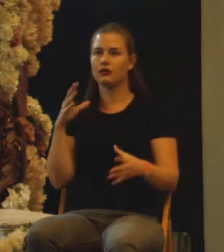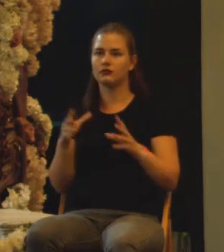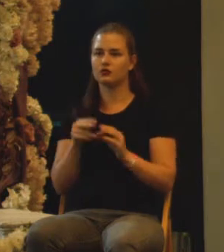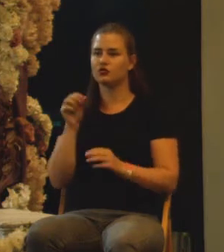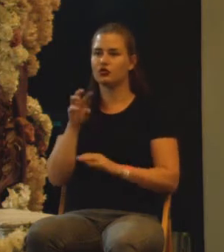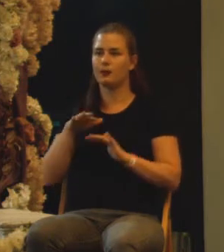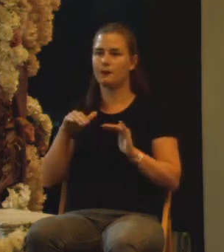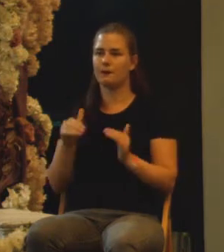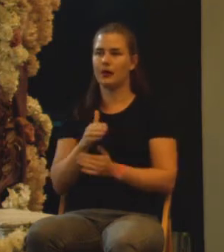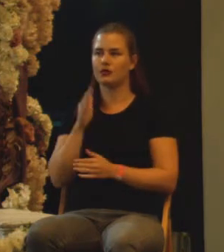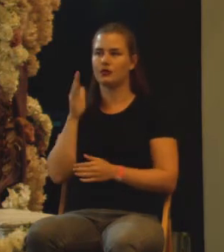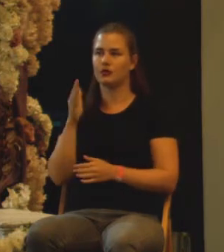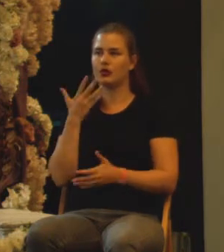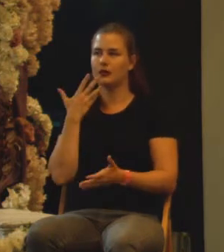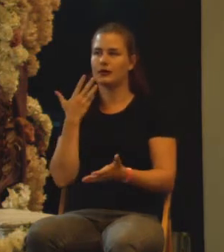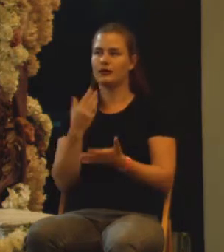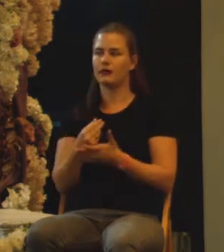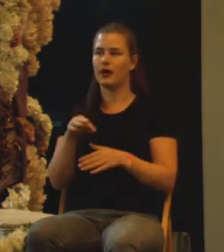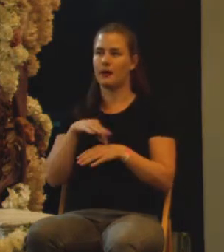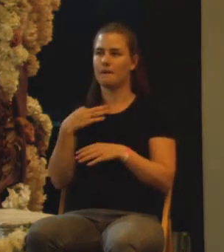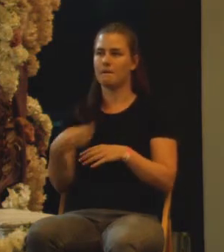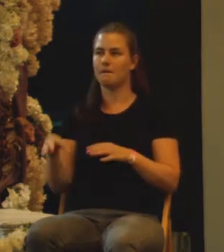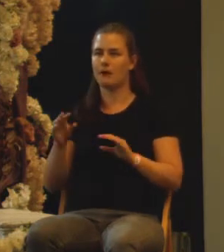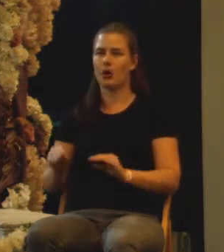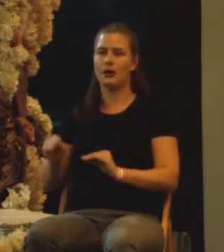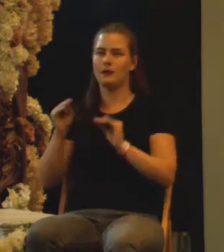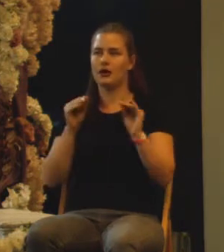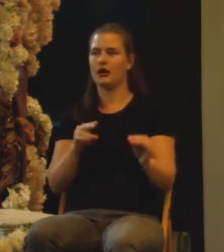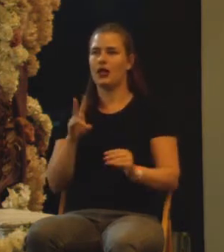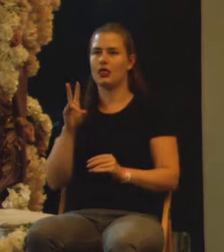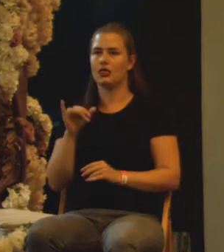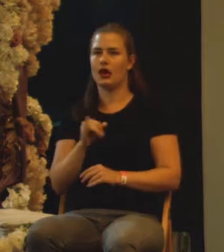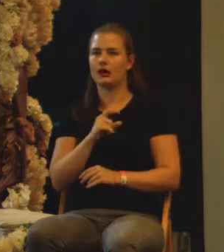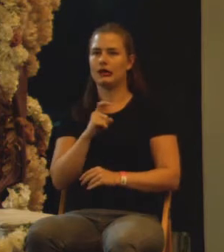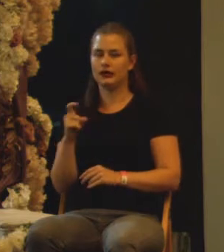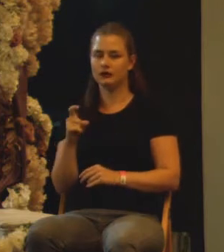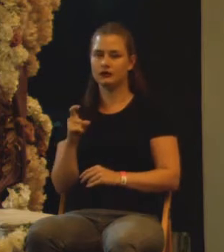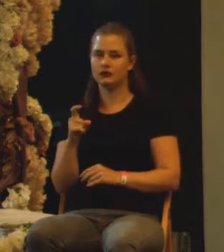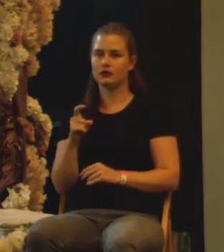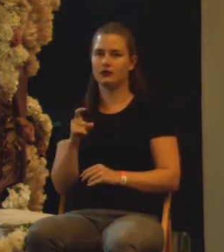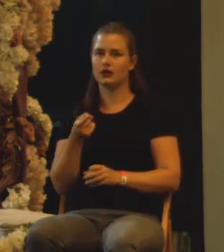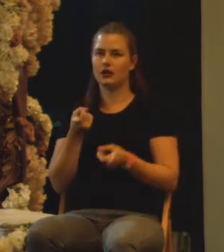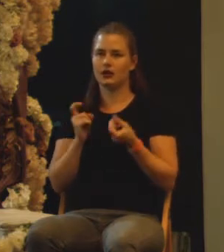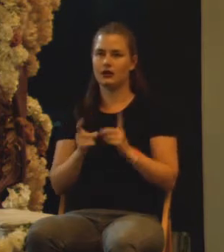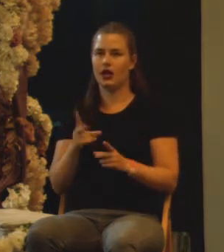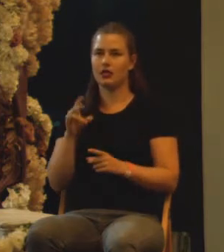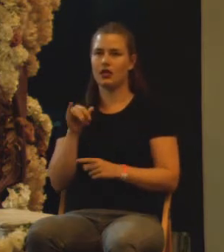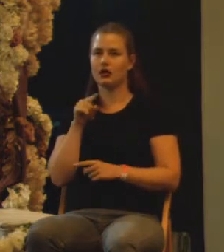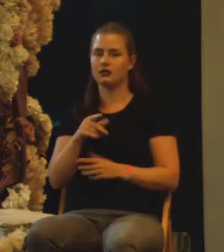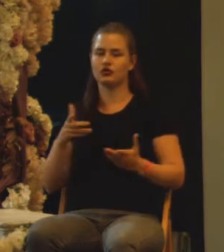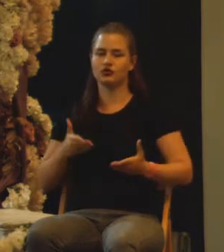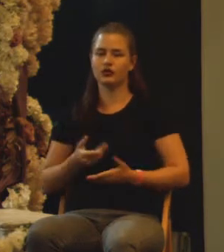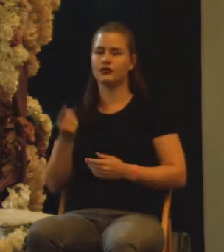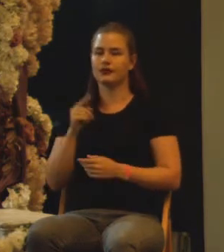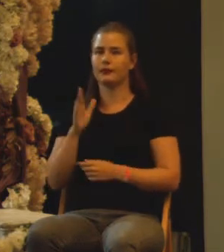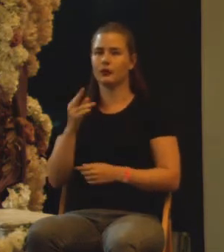чем меньше мы будем собственных болей перекладывать на их реальность, на их жизнь, тем будет